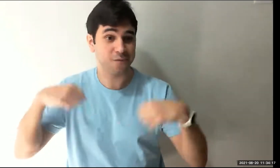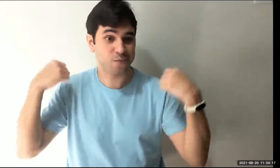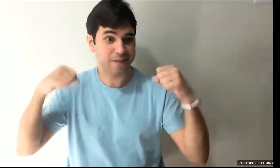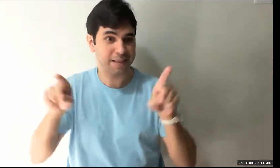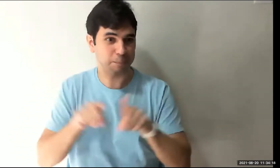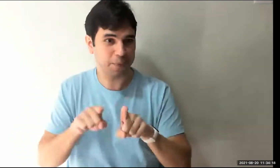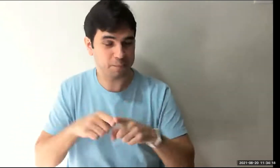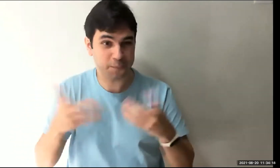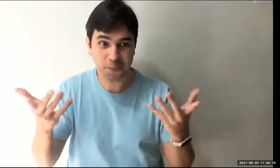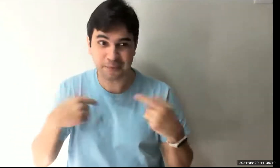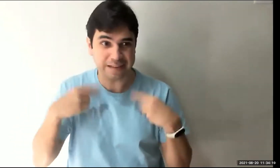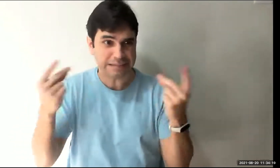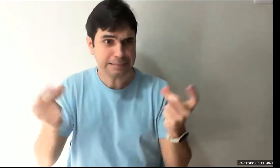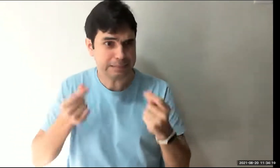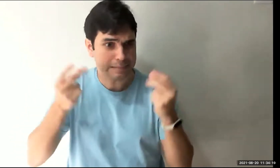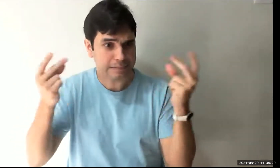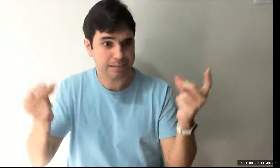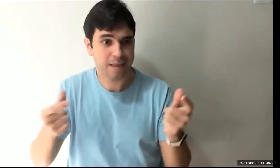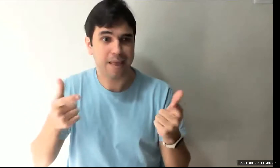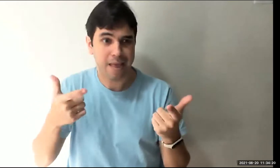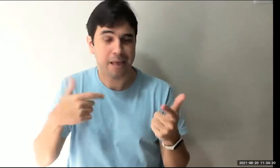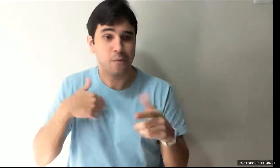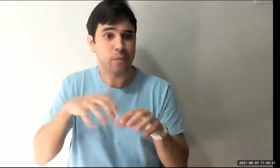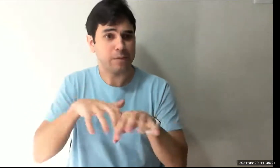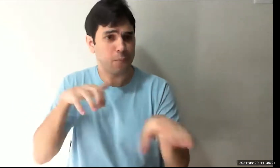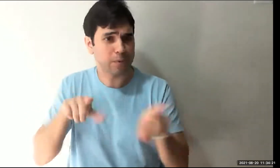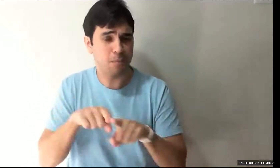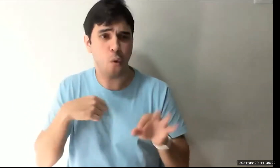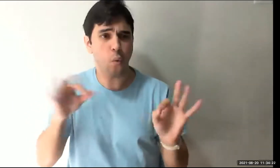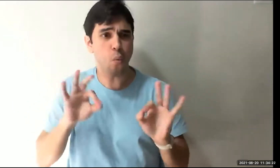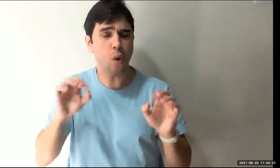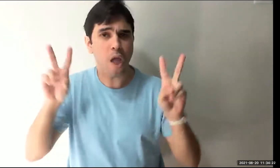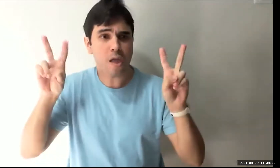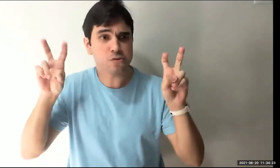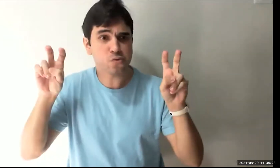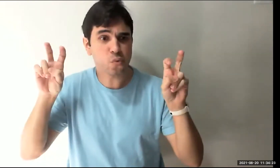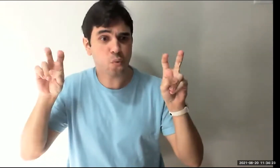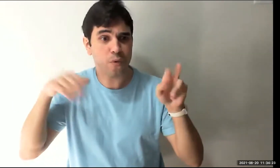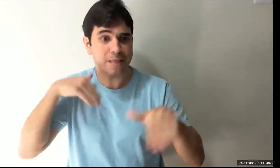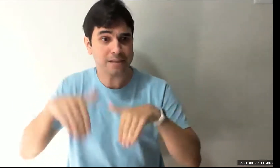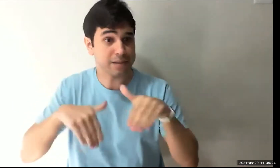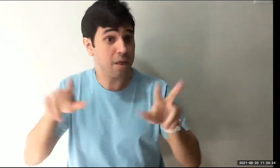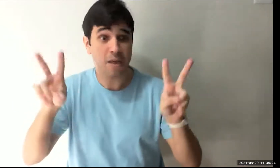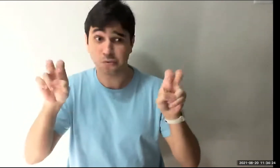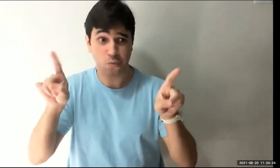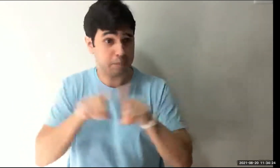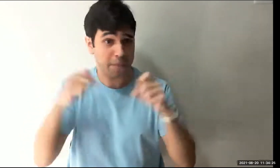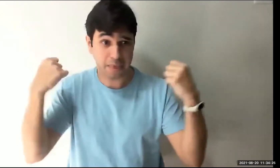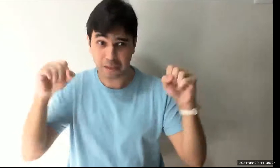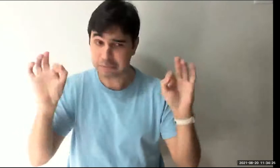Então, eu sinto falta de trabalhar com esse tema, trabalhar com essa área, que tem muito tempo, né, até por conta dessa questão de